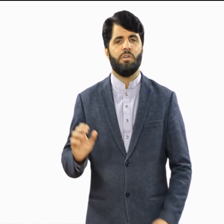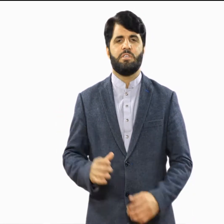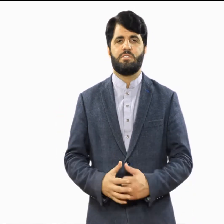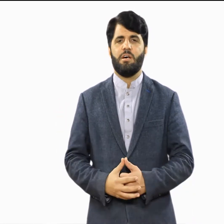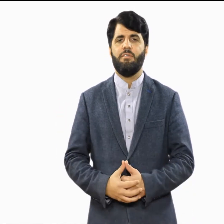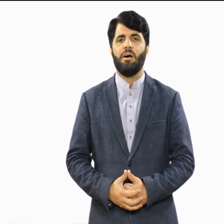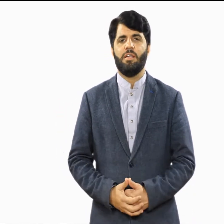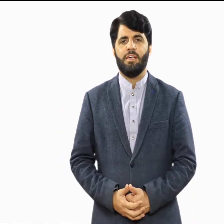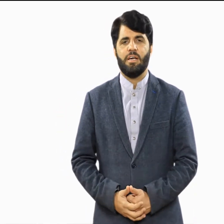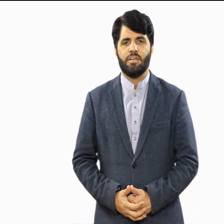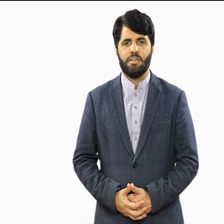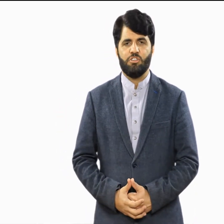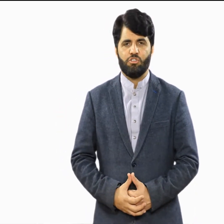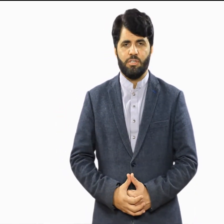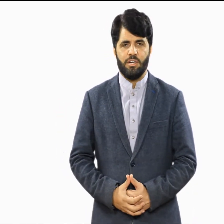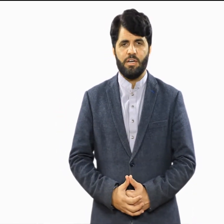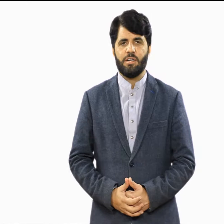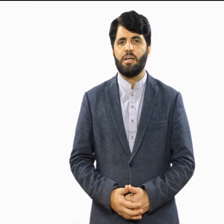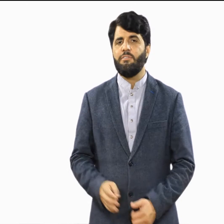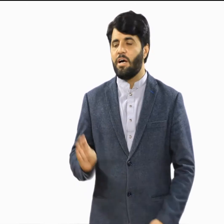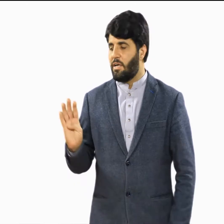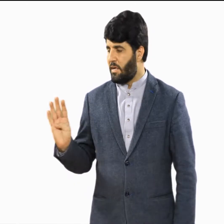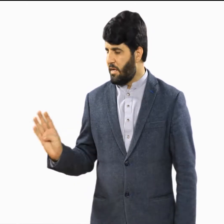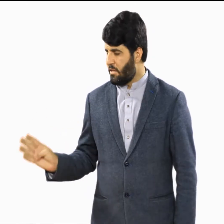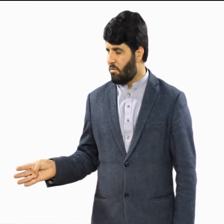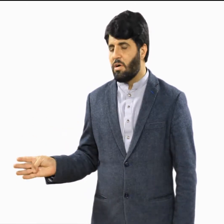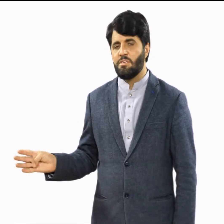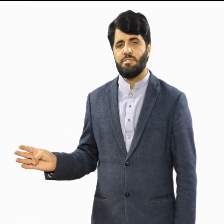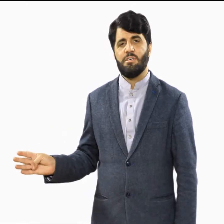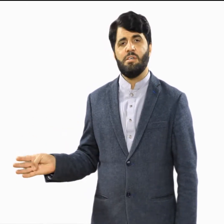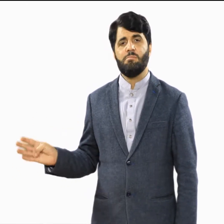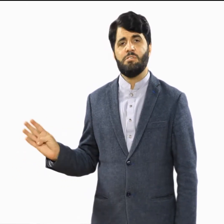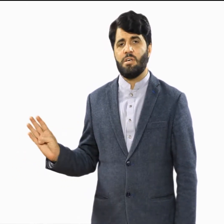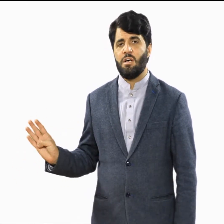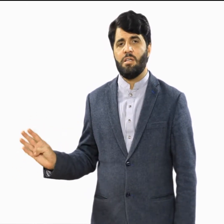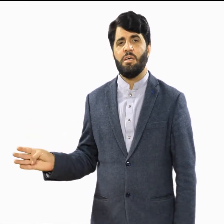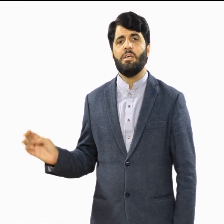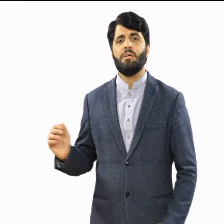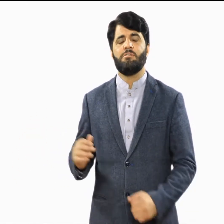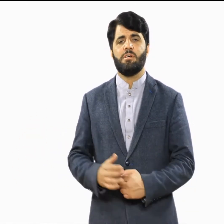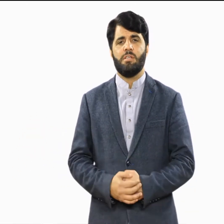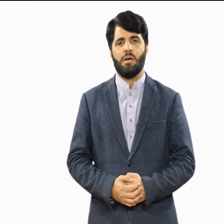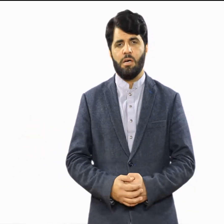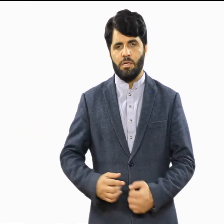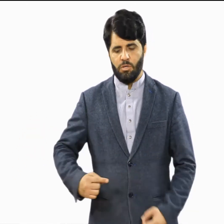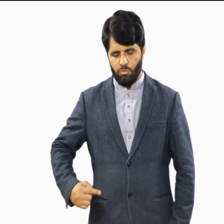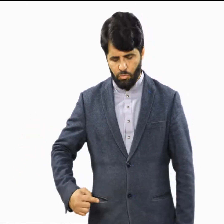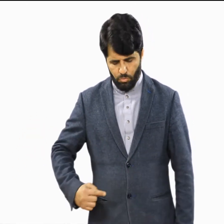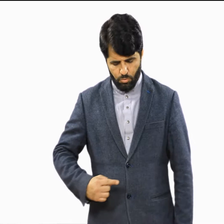زوان اگش در کوا اے دواز دلب زانی صدا سو